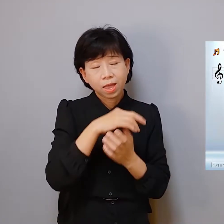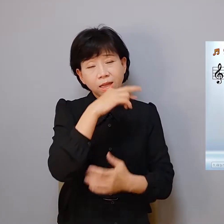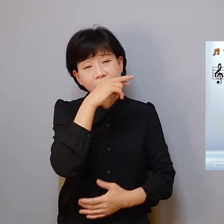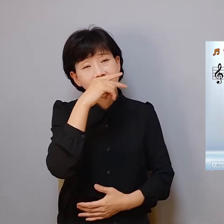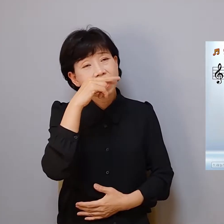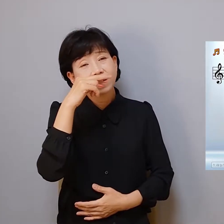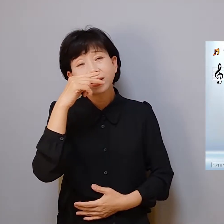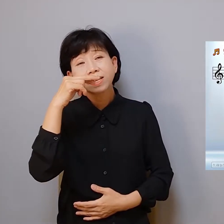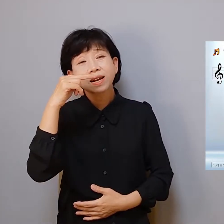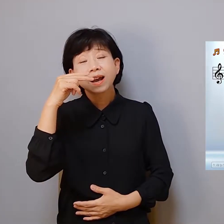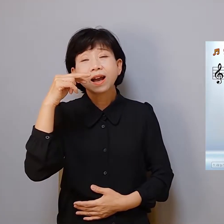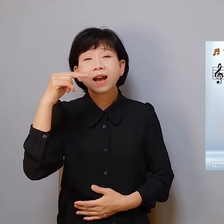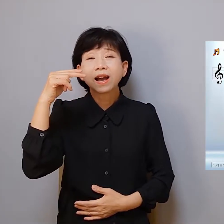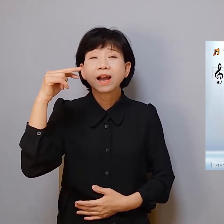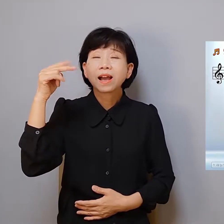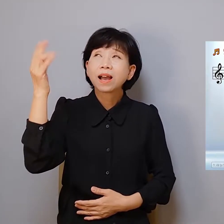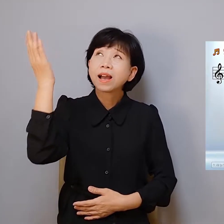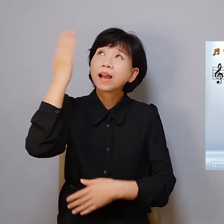기도의